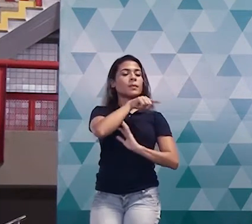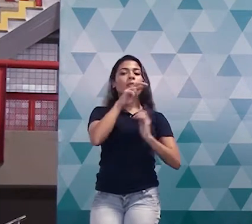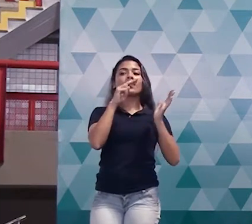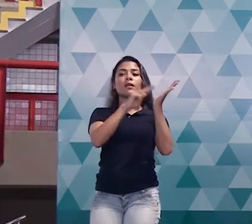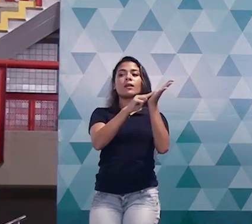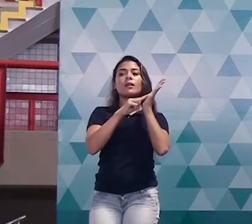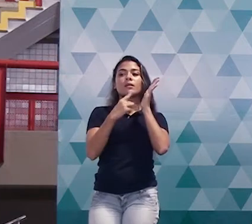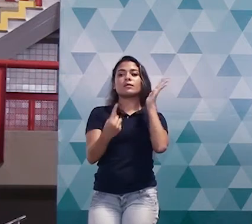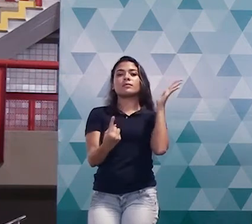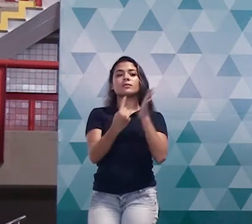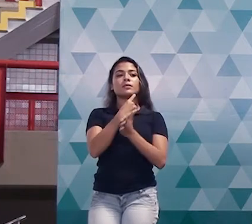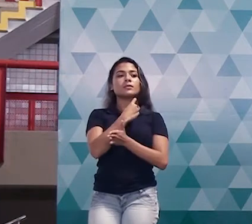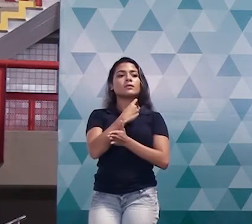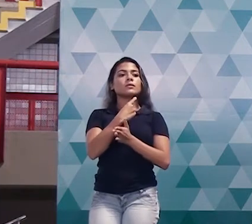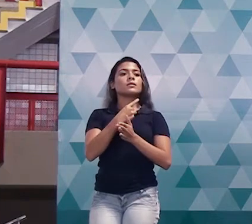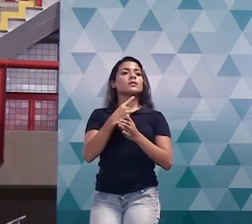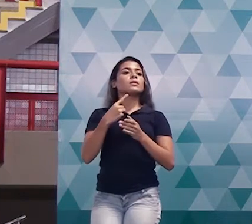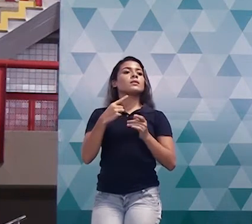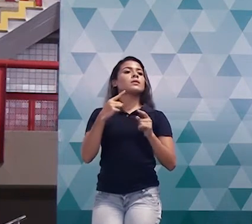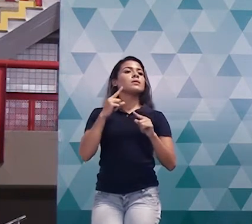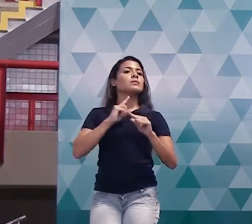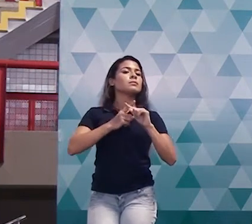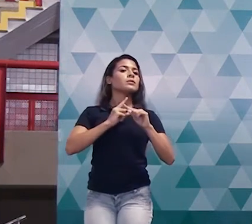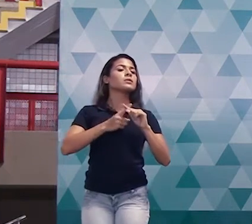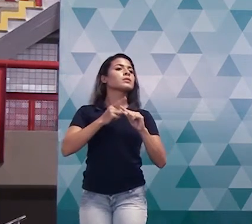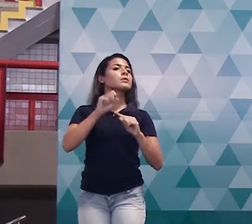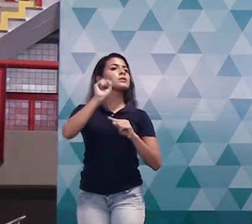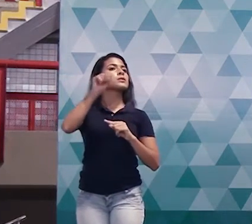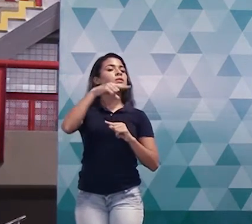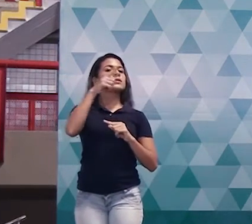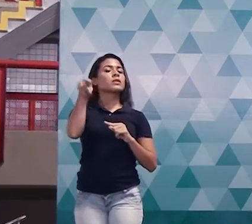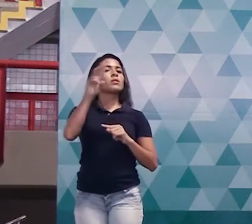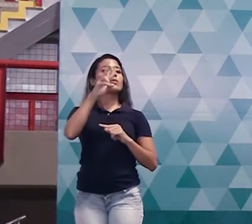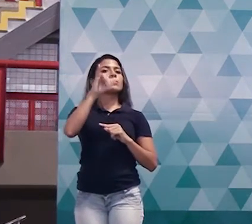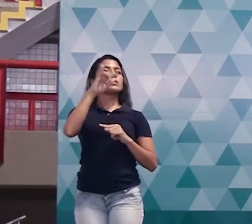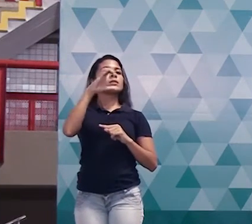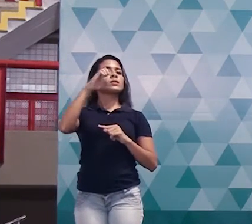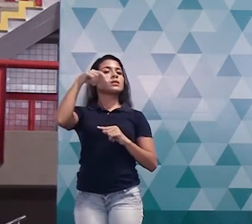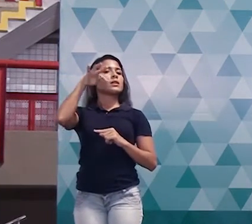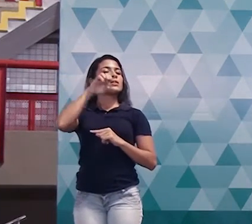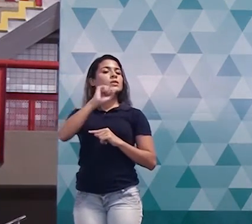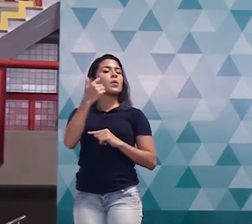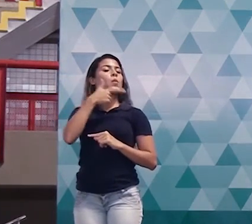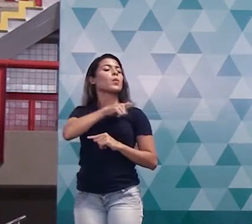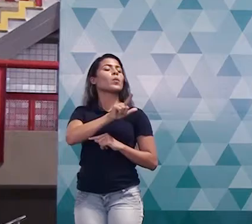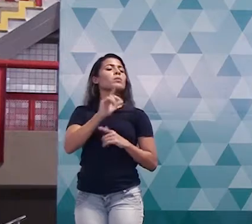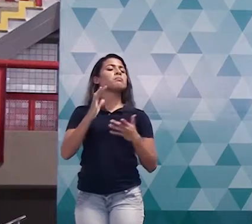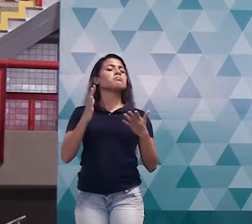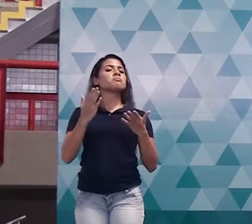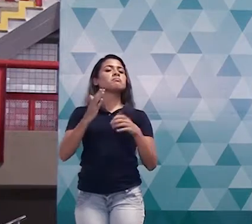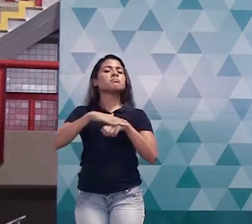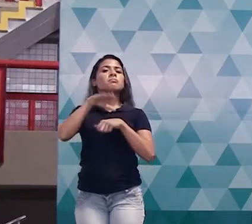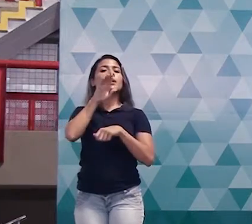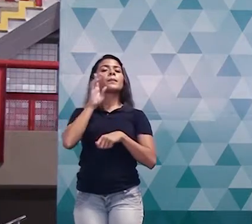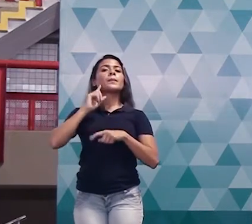porque somente Pernambuco e São Vicente tiveram maior êxito? Por dois motivos. Primeiro, a qualidade das terras